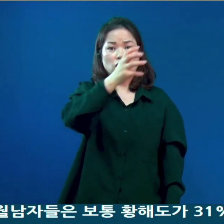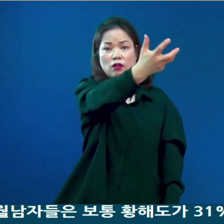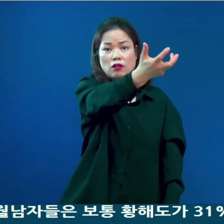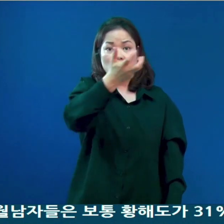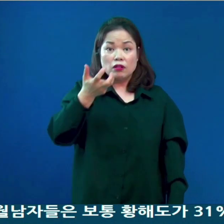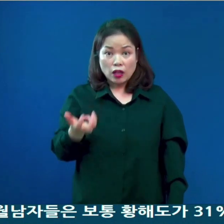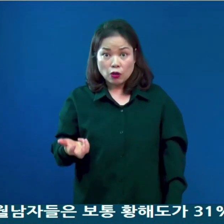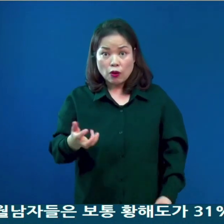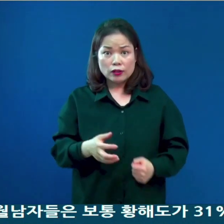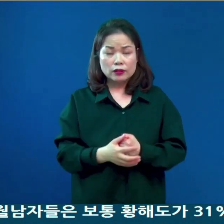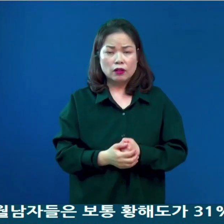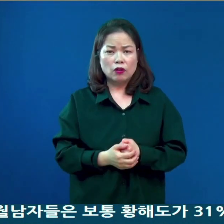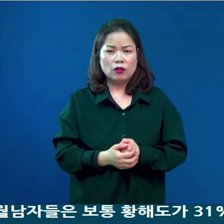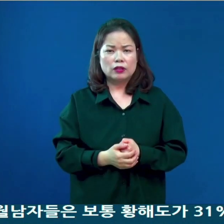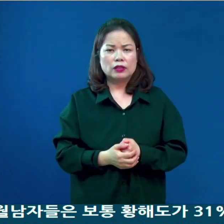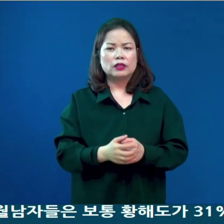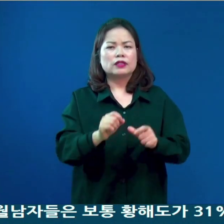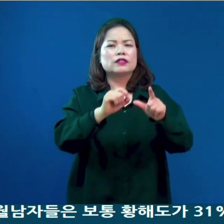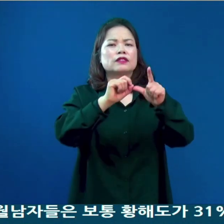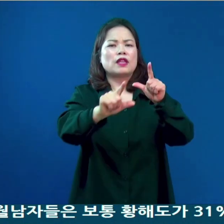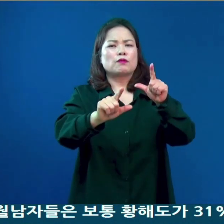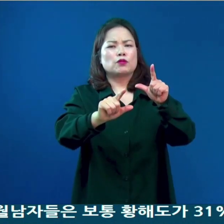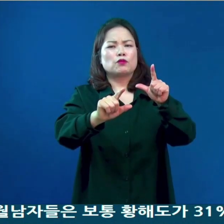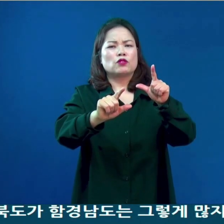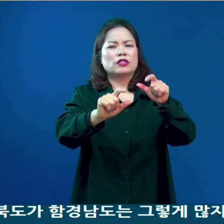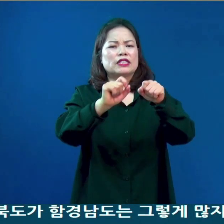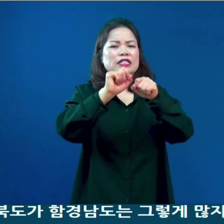분들이 대부분 기독교인들이었습니다.